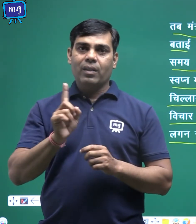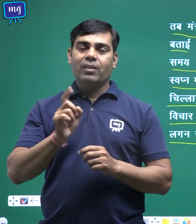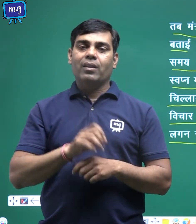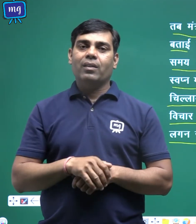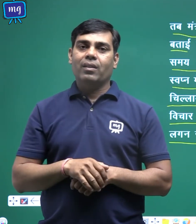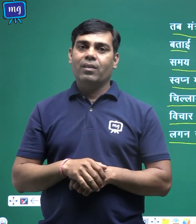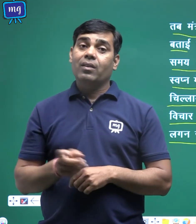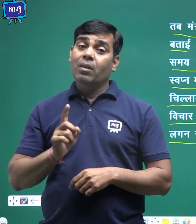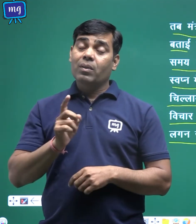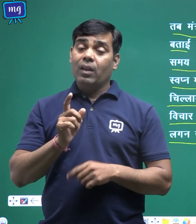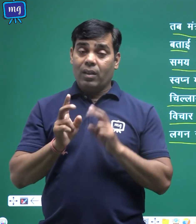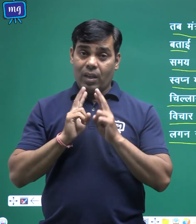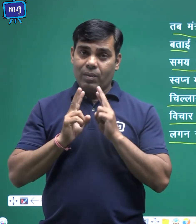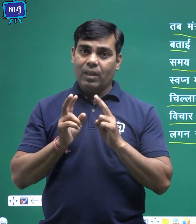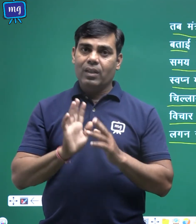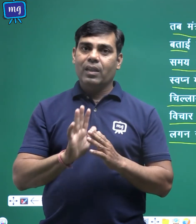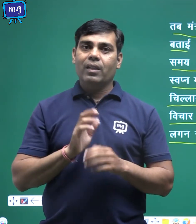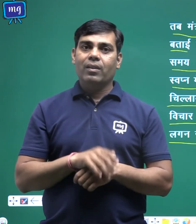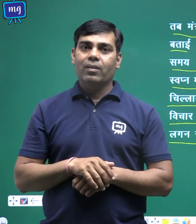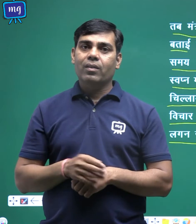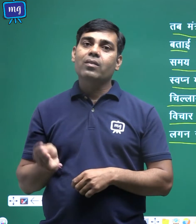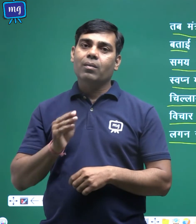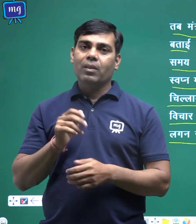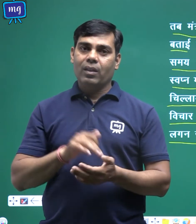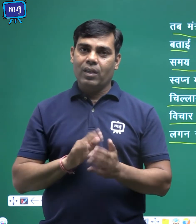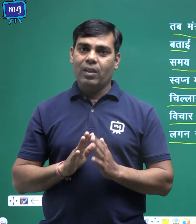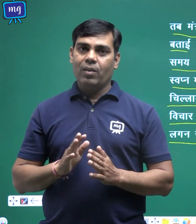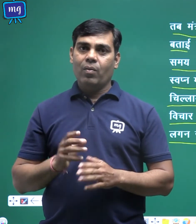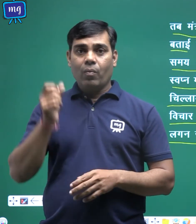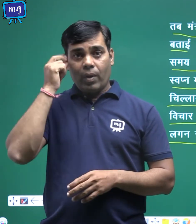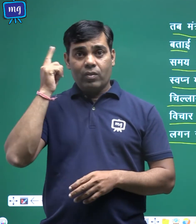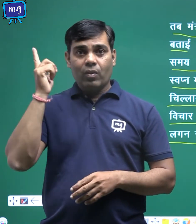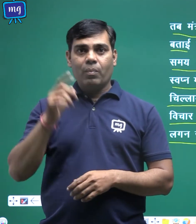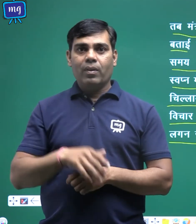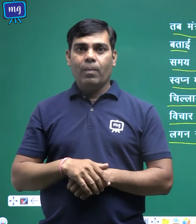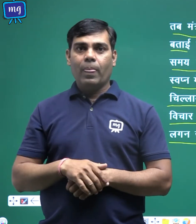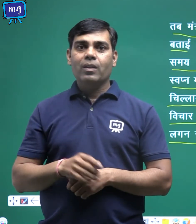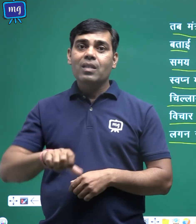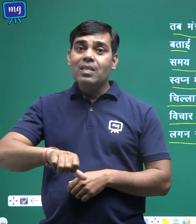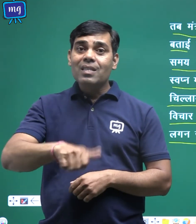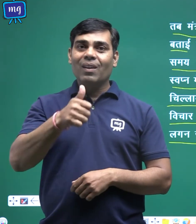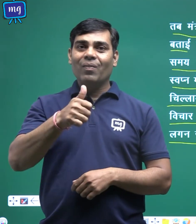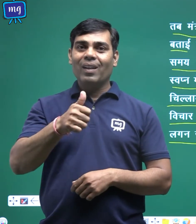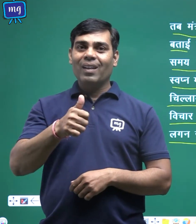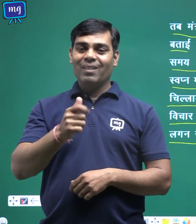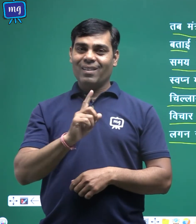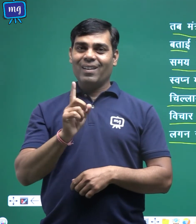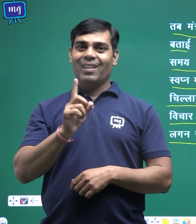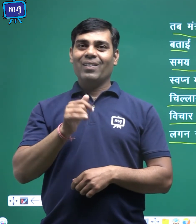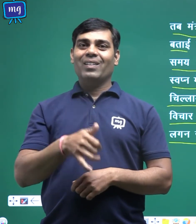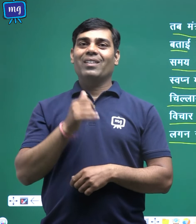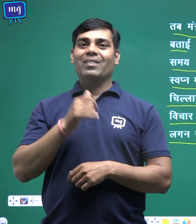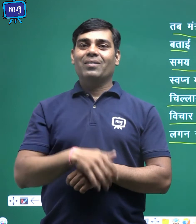तब तक नहीं बताना चाहिए जब तक कि वह स्वप्न साकार नहीं हो